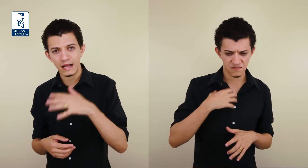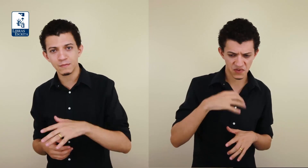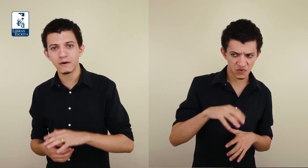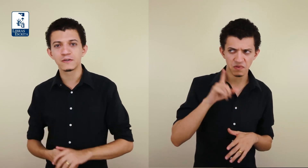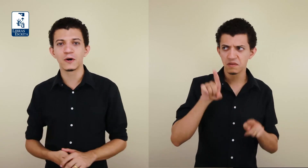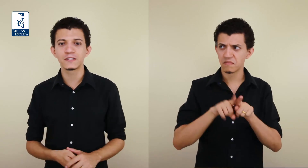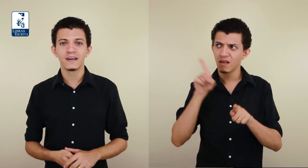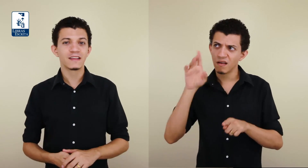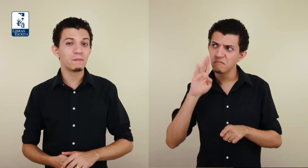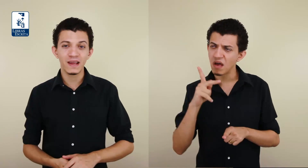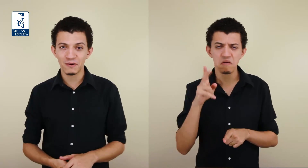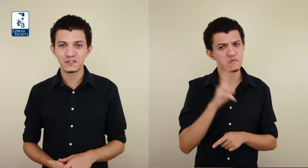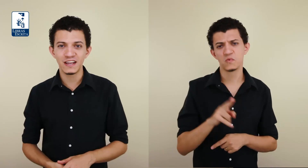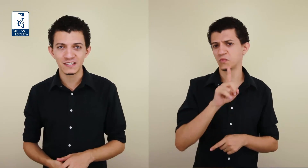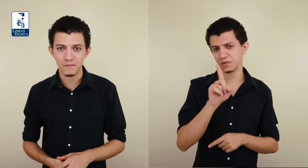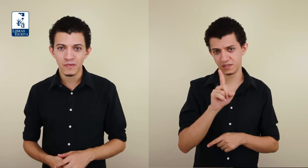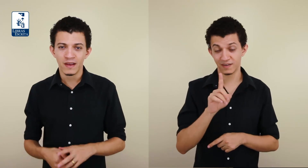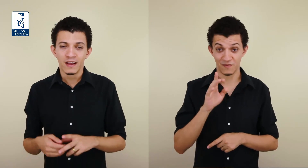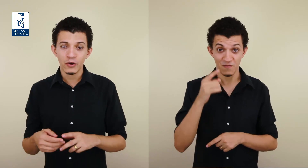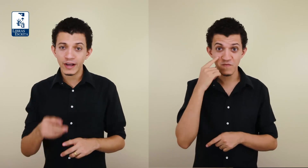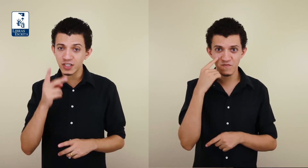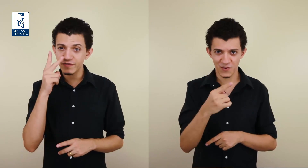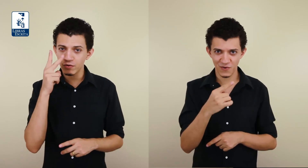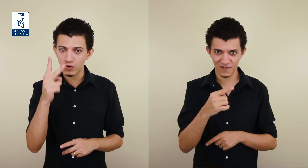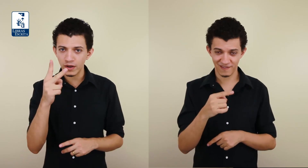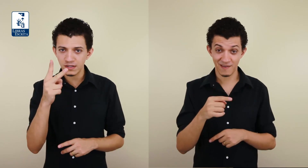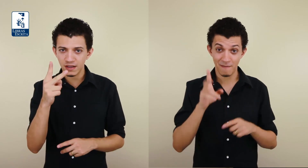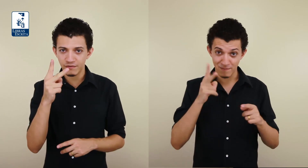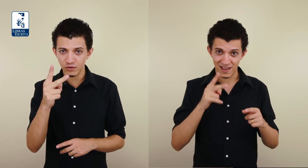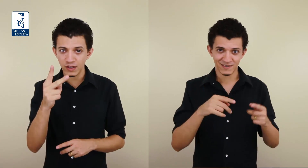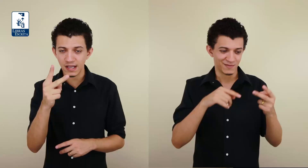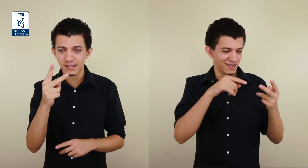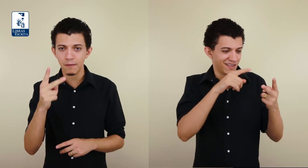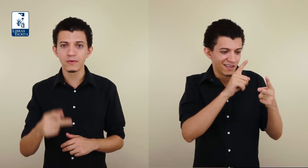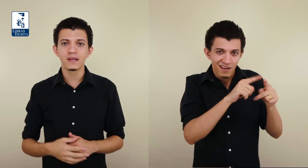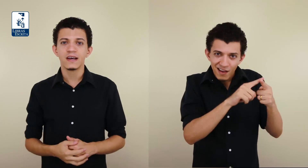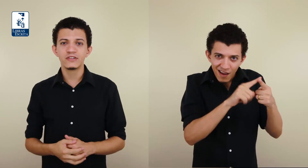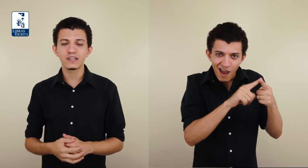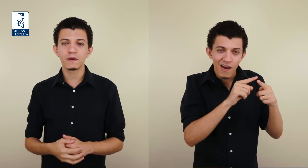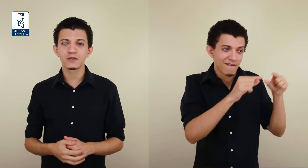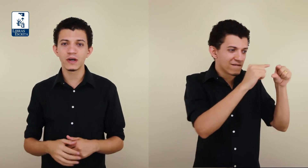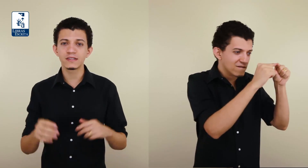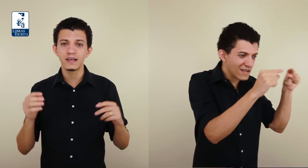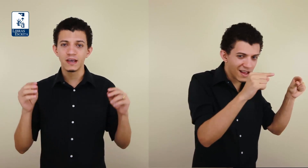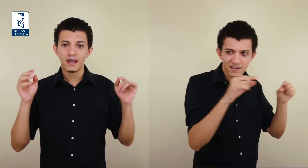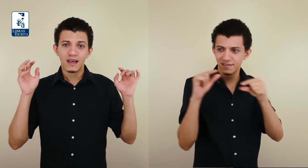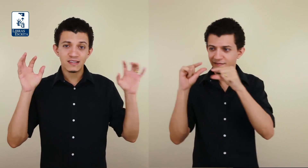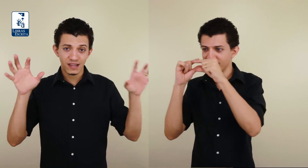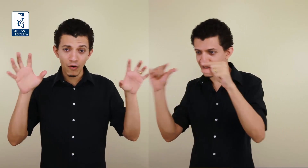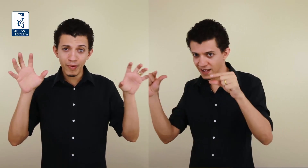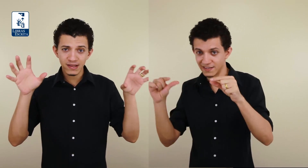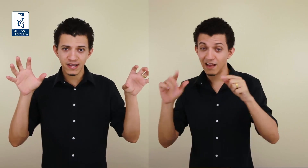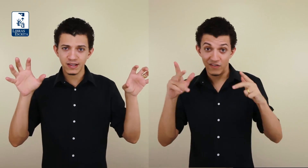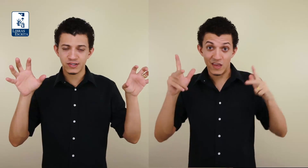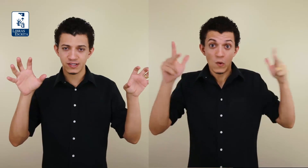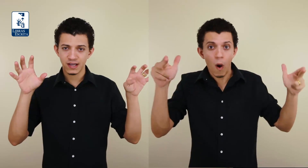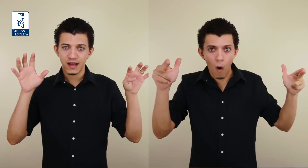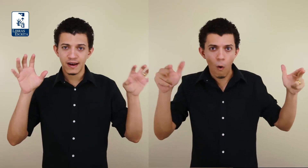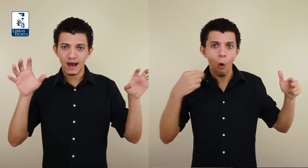de Belo Horizonte, também não utilizam. Então aí a gente viu dois exemplos de expressões que estão presentes